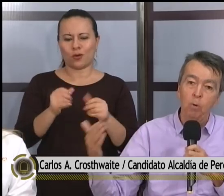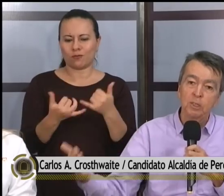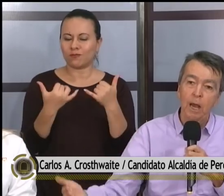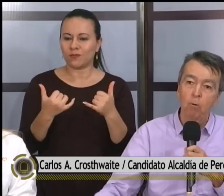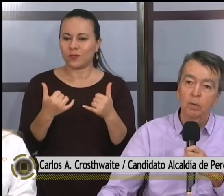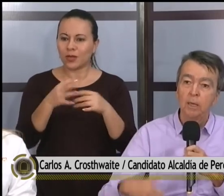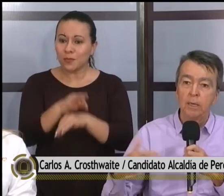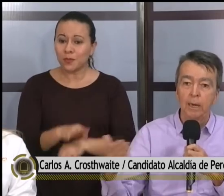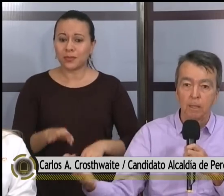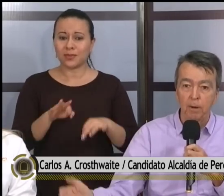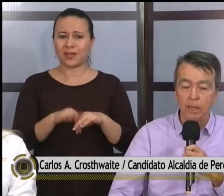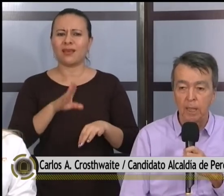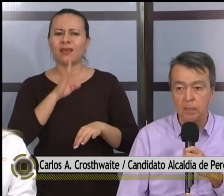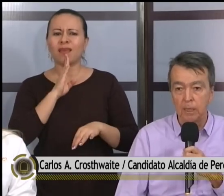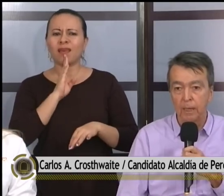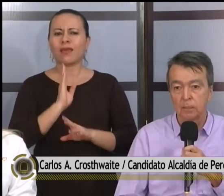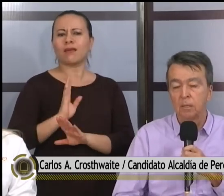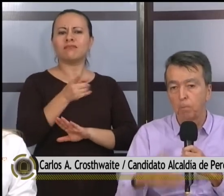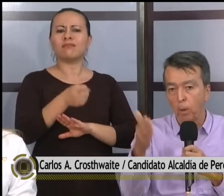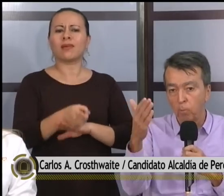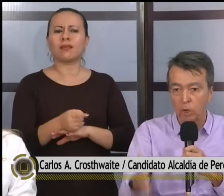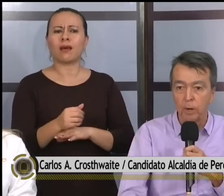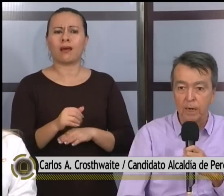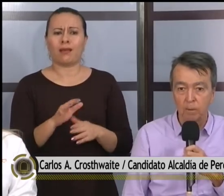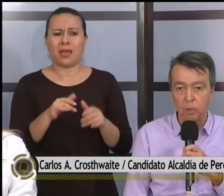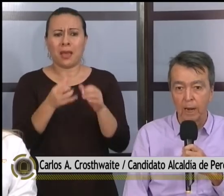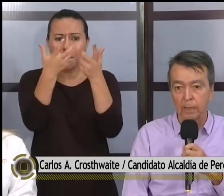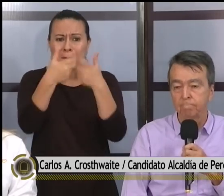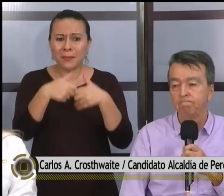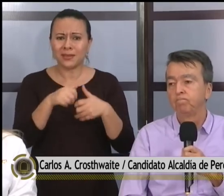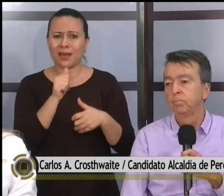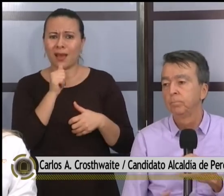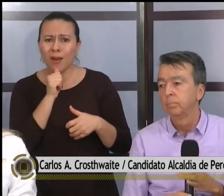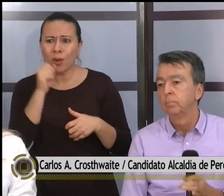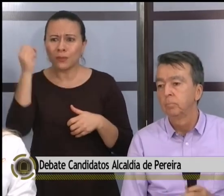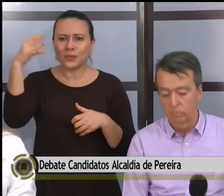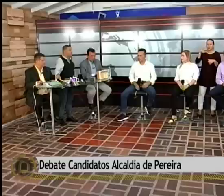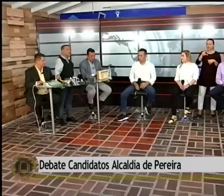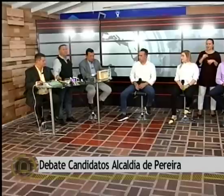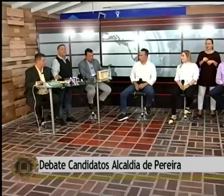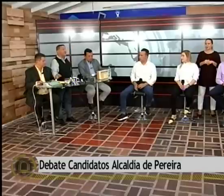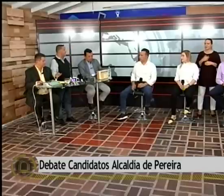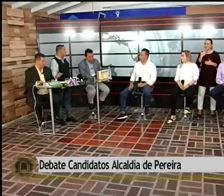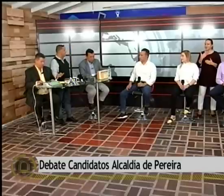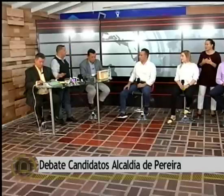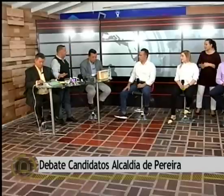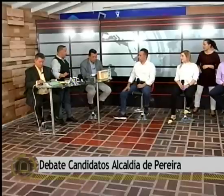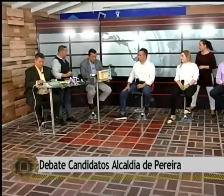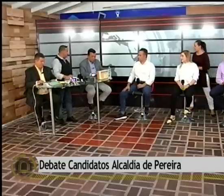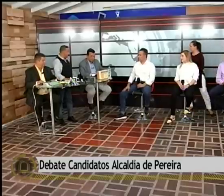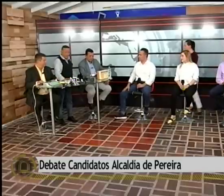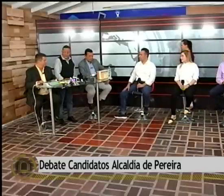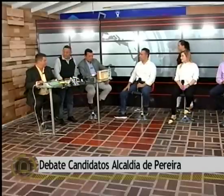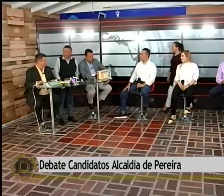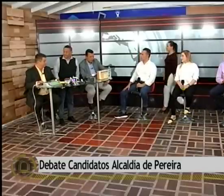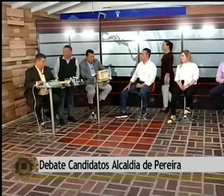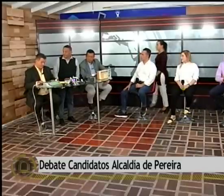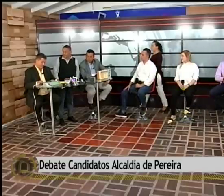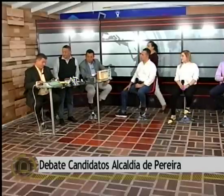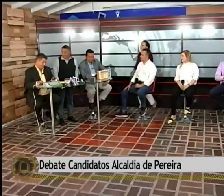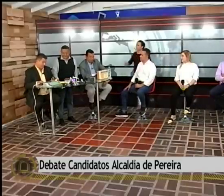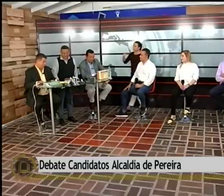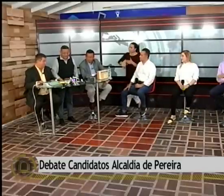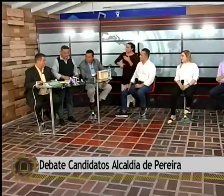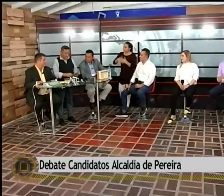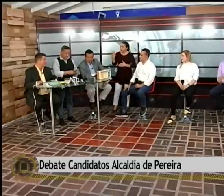en Aguas y Aguas y en las diferentes entidades, que podemos tener una lista muy larga. Gracias, señor. Edison Noreña. Bueno. Arranquemos, y Álvaro, por